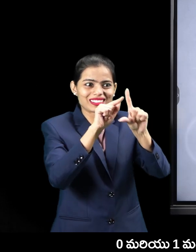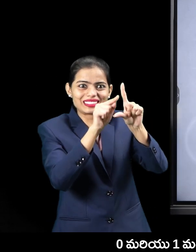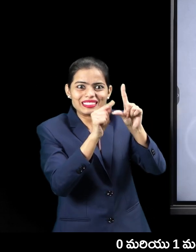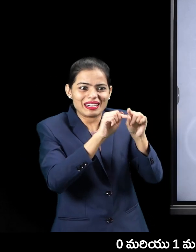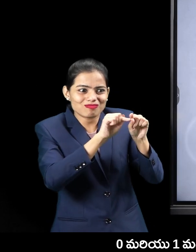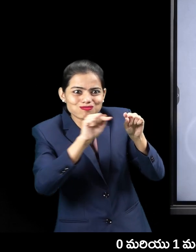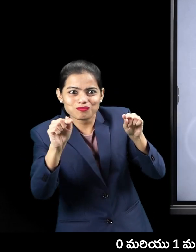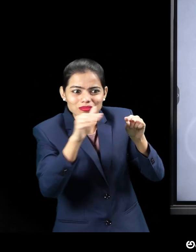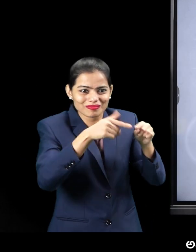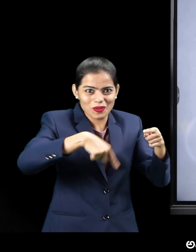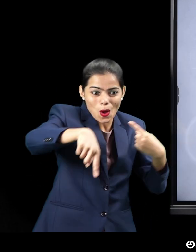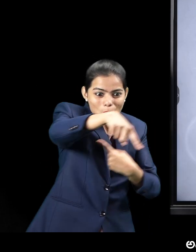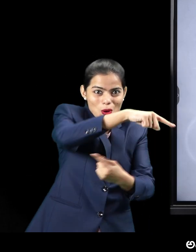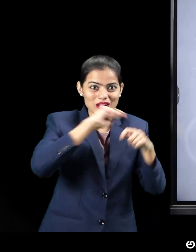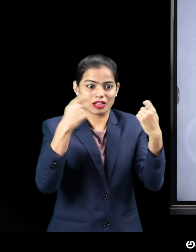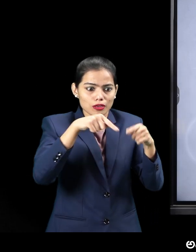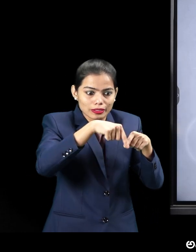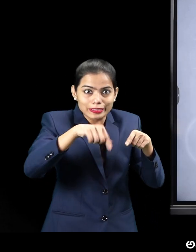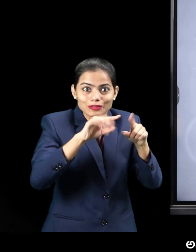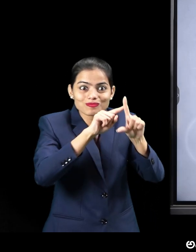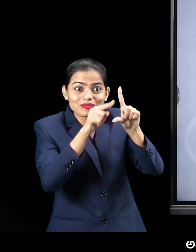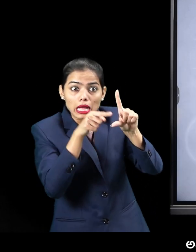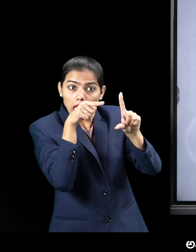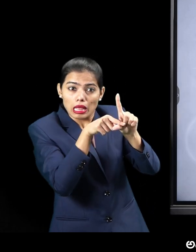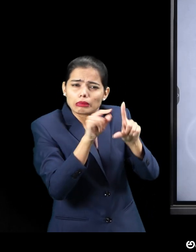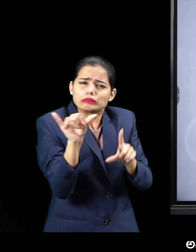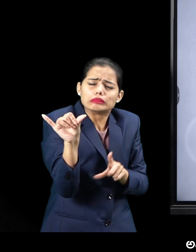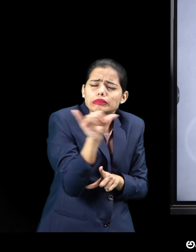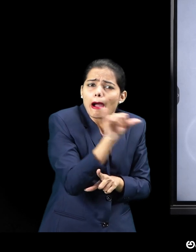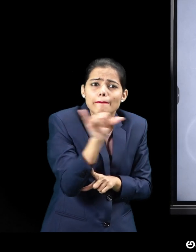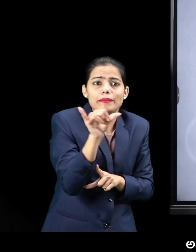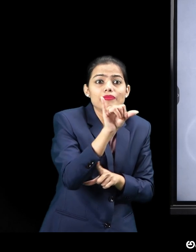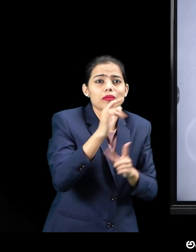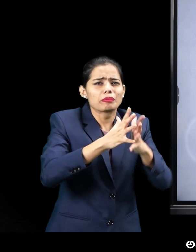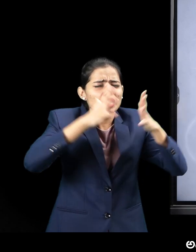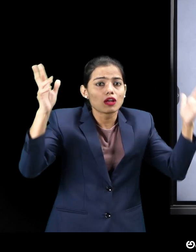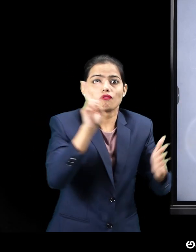సూచిస్తాయి. అధిక విలువలు ఎక్కువ సంభావ్యతను సూచిస్తాయి.